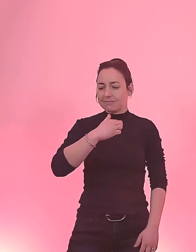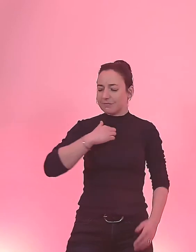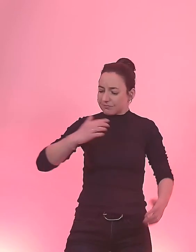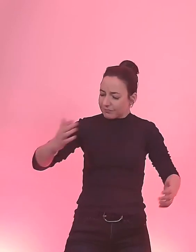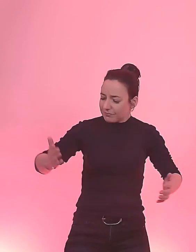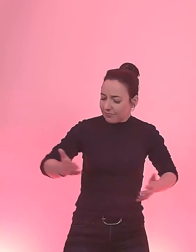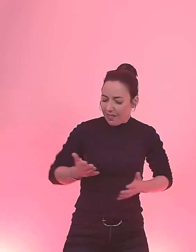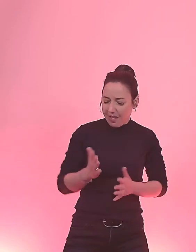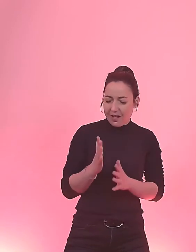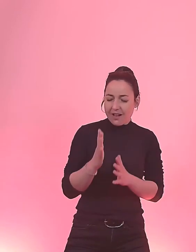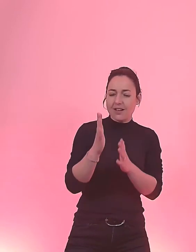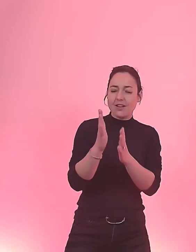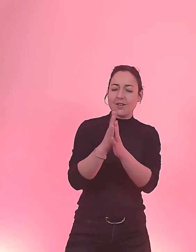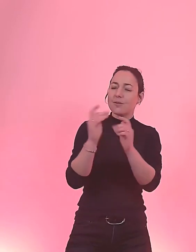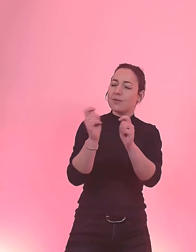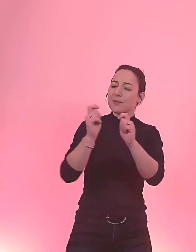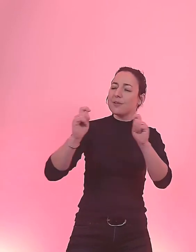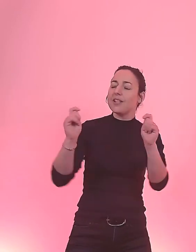harm lezen